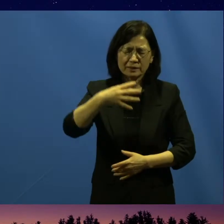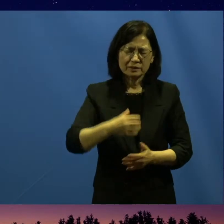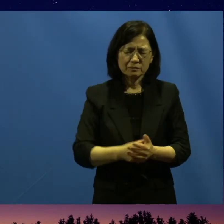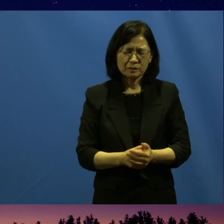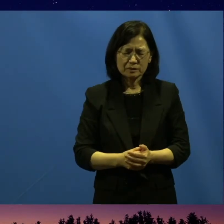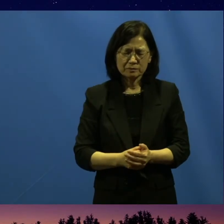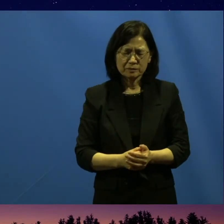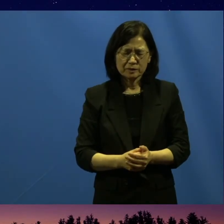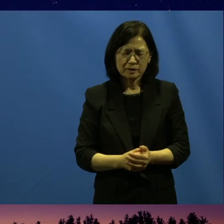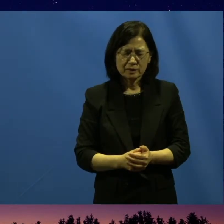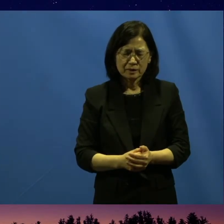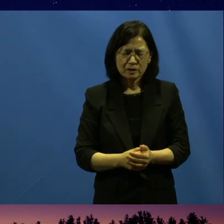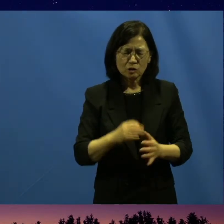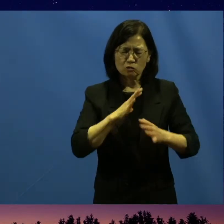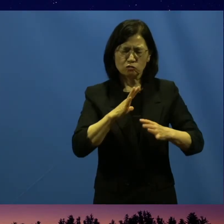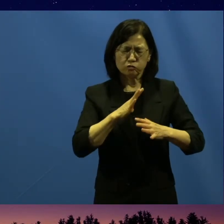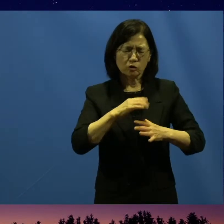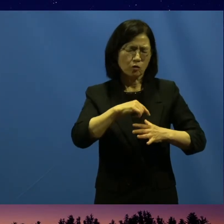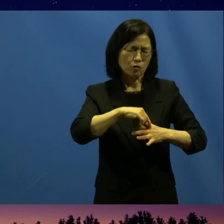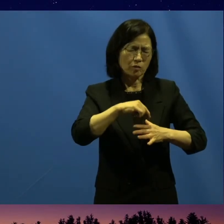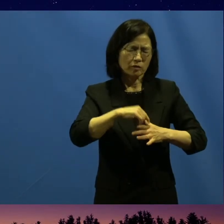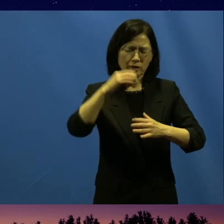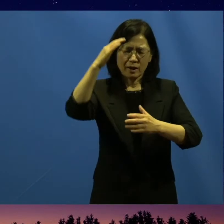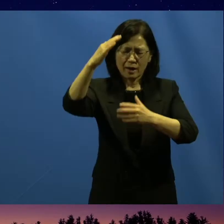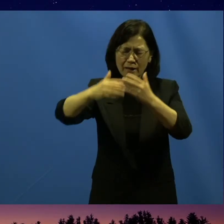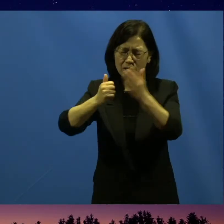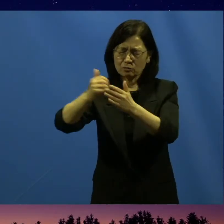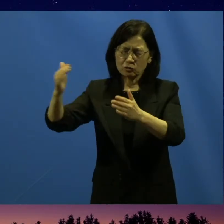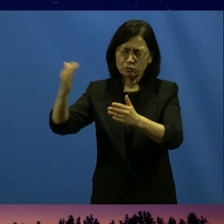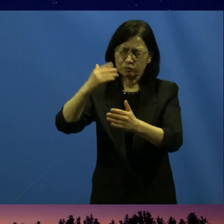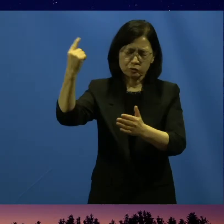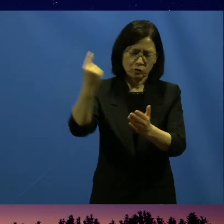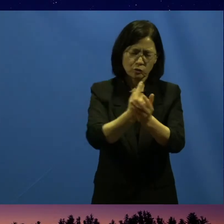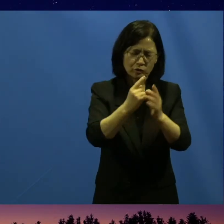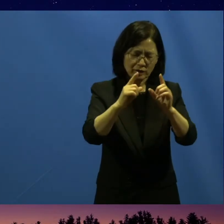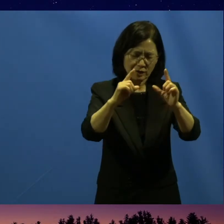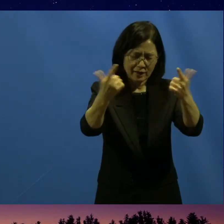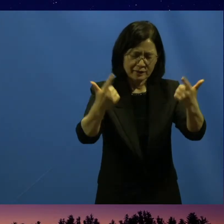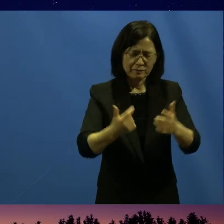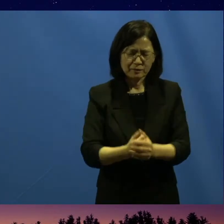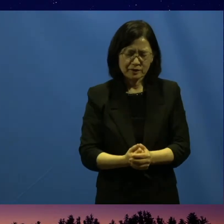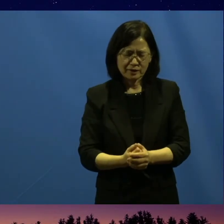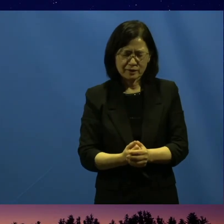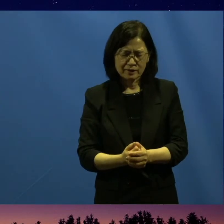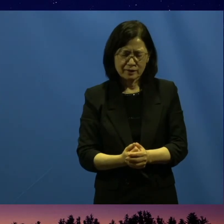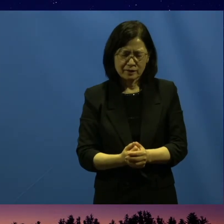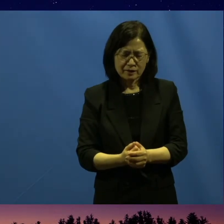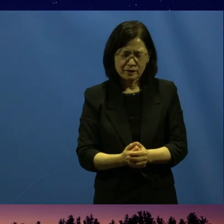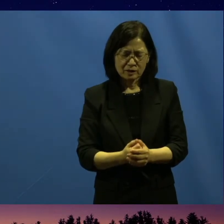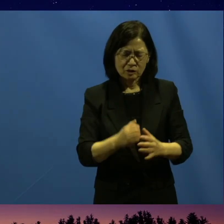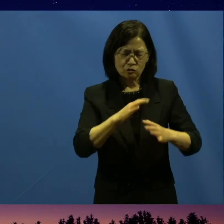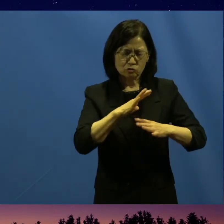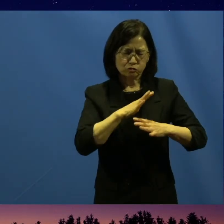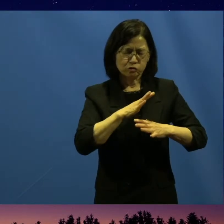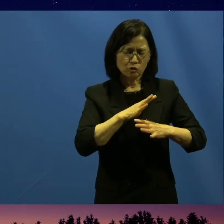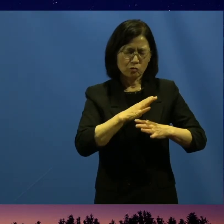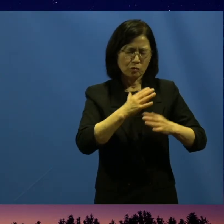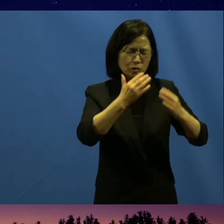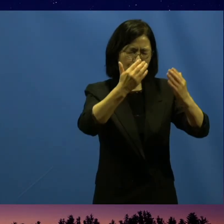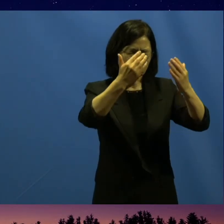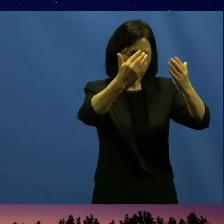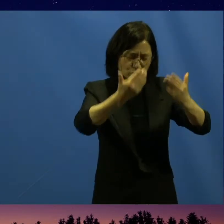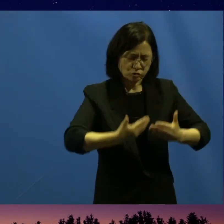속지 마십시오. 그 두려움을 주는 상황보다 하나님은 더 크신 분입니다. 두려움을 주는 실제보다